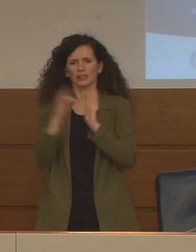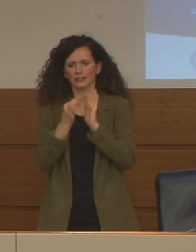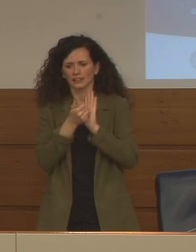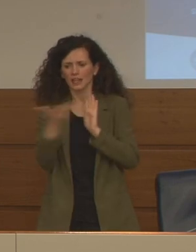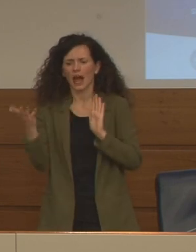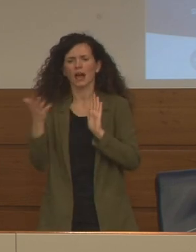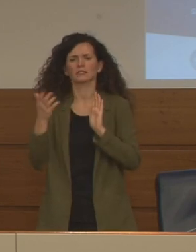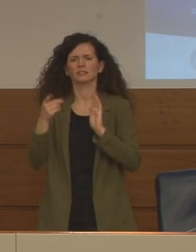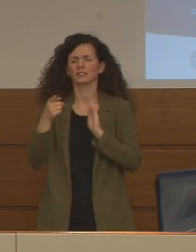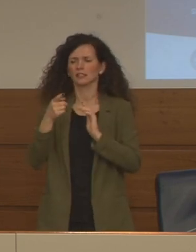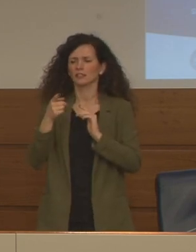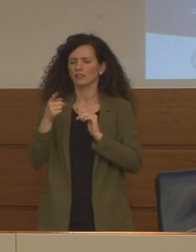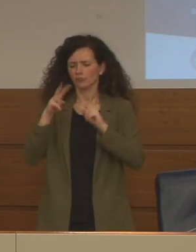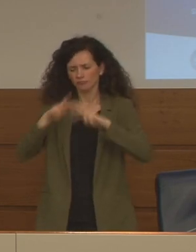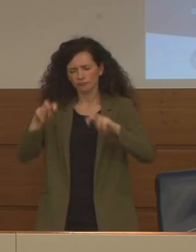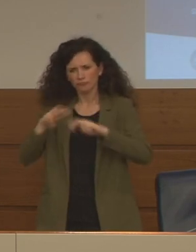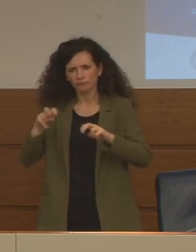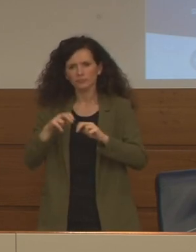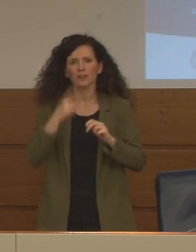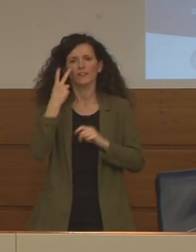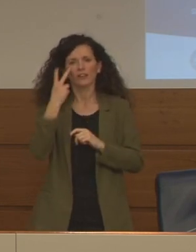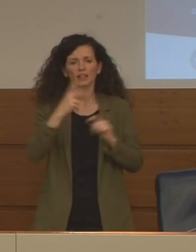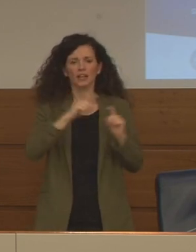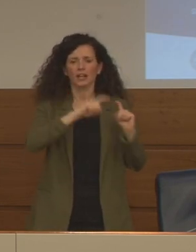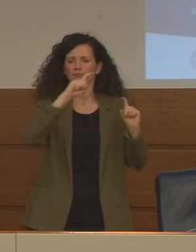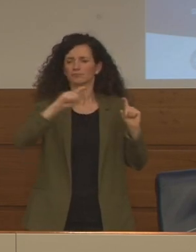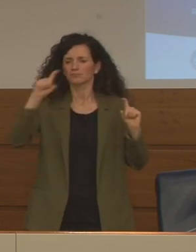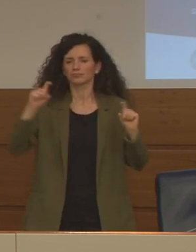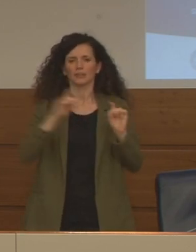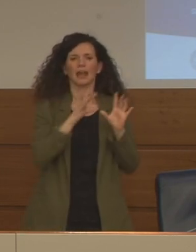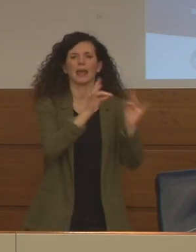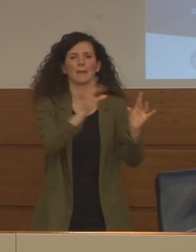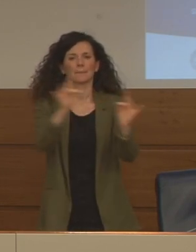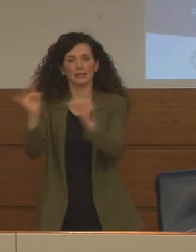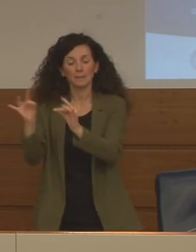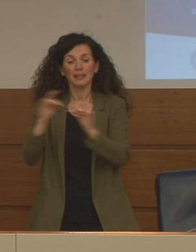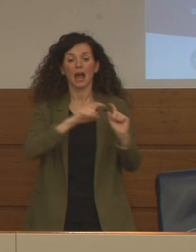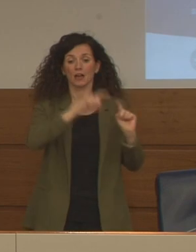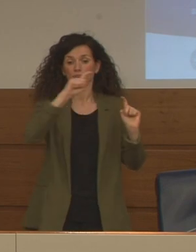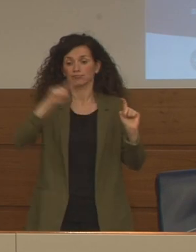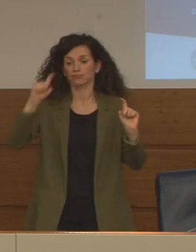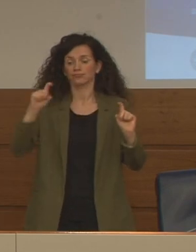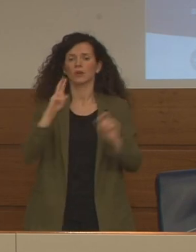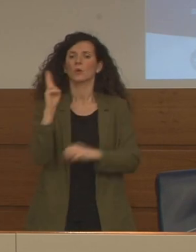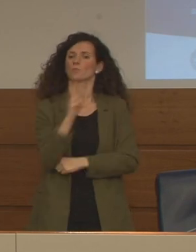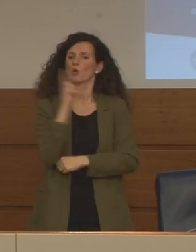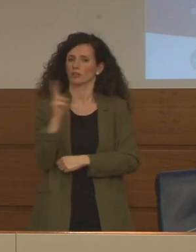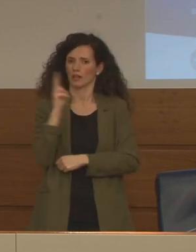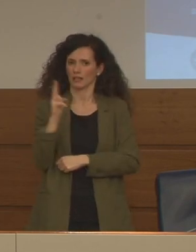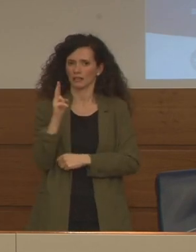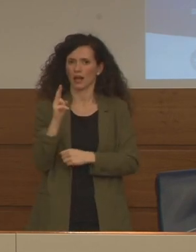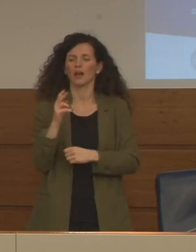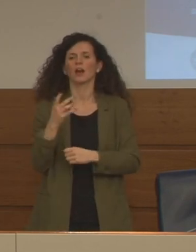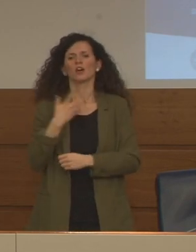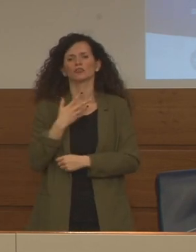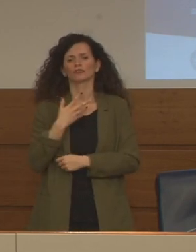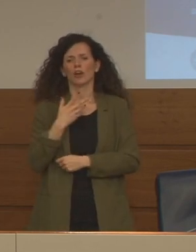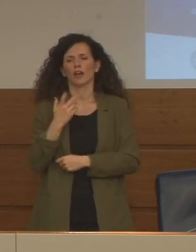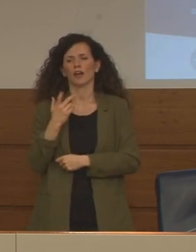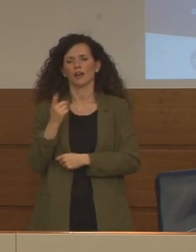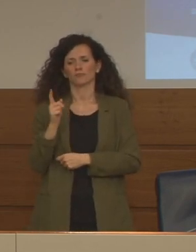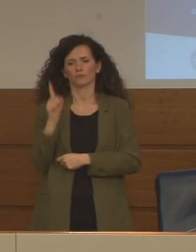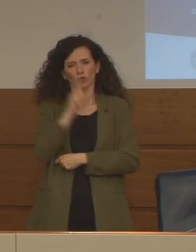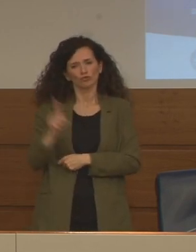sull'andamento dell'epidemia sia sull'andamento della mortalità oltre al infografica che viene prodotta ogni giorno